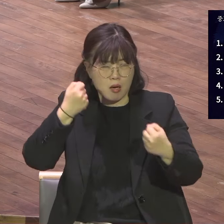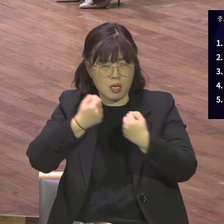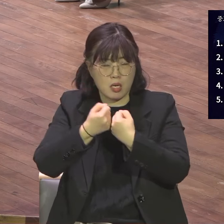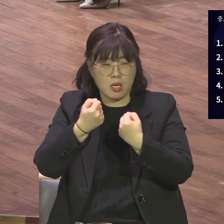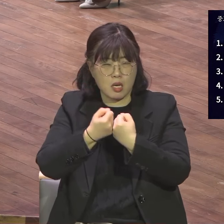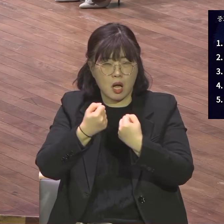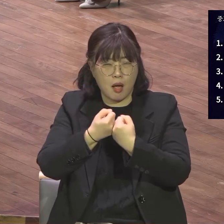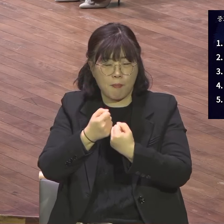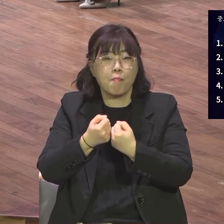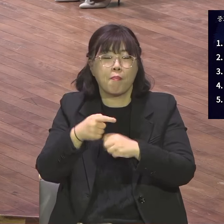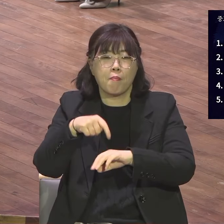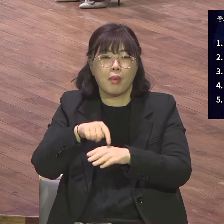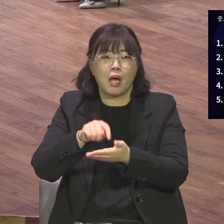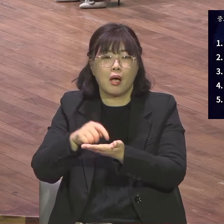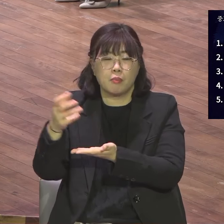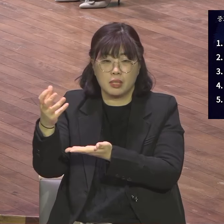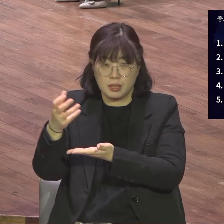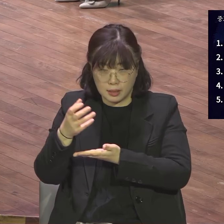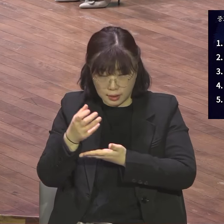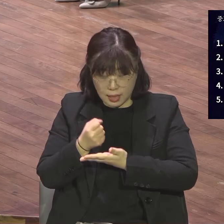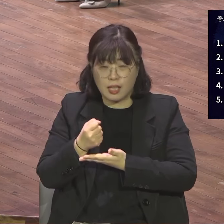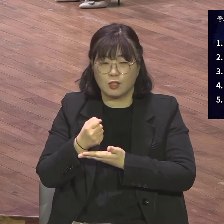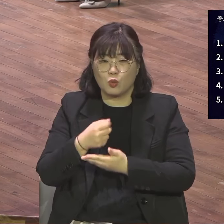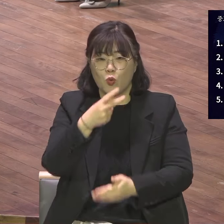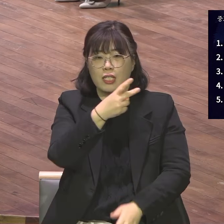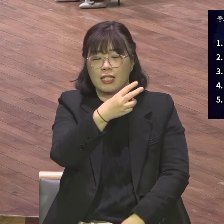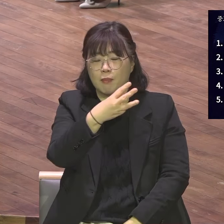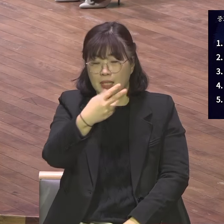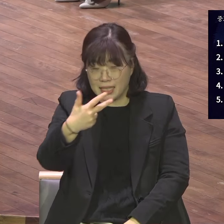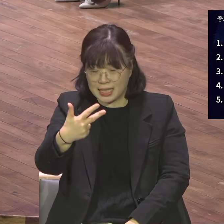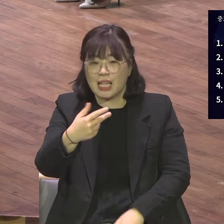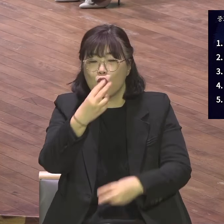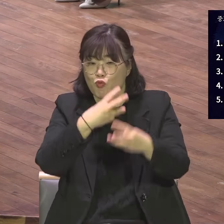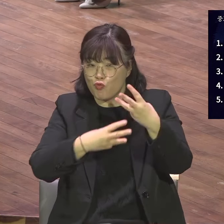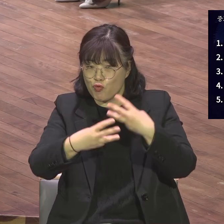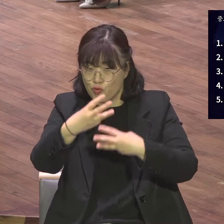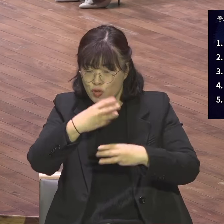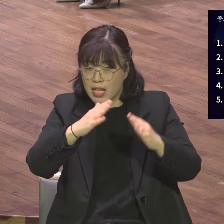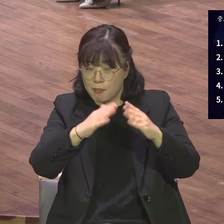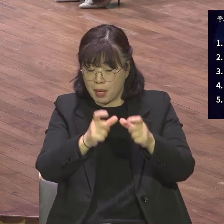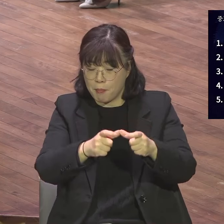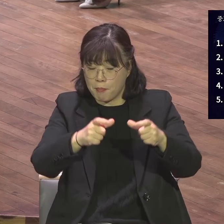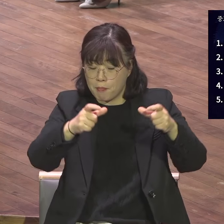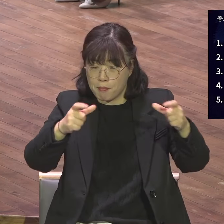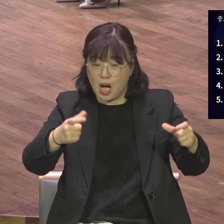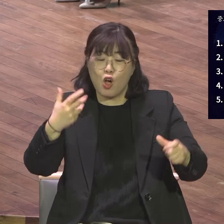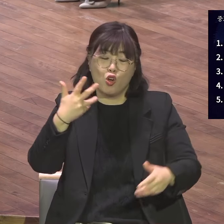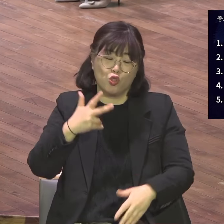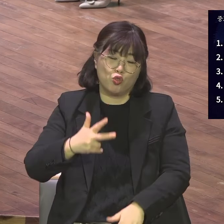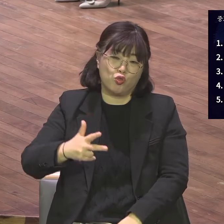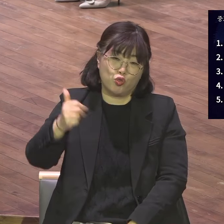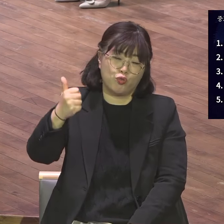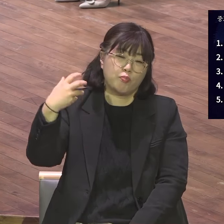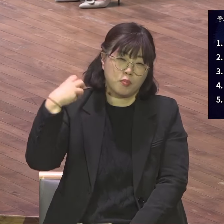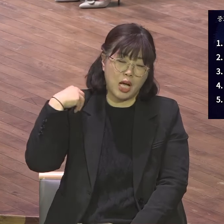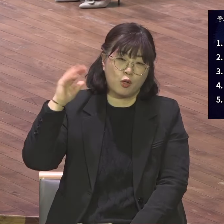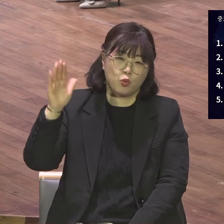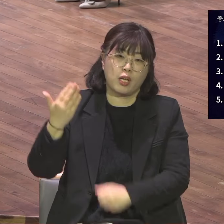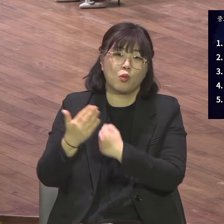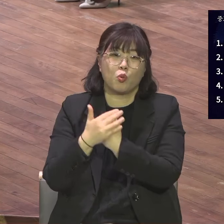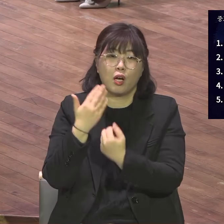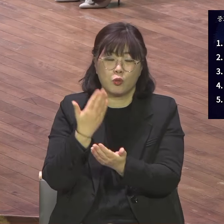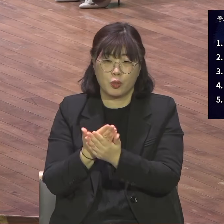교회의 장막터 후대의 장막터 237의 장막터를 넓히는 주역으로 서게 하여 주시옵소서. 영적